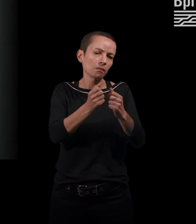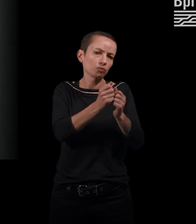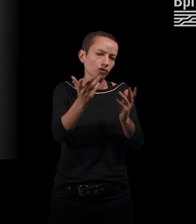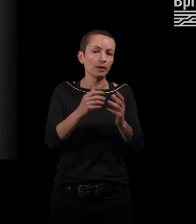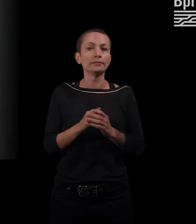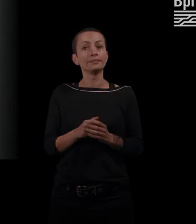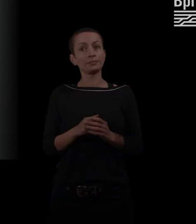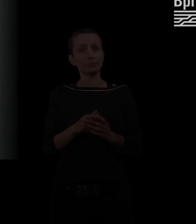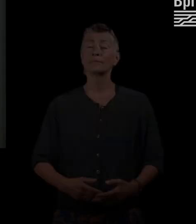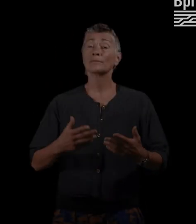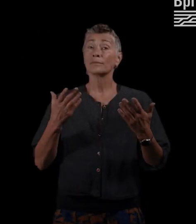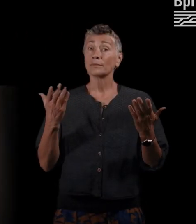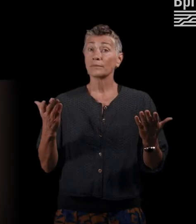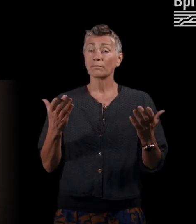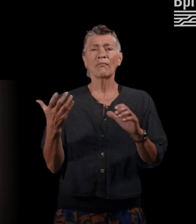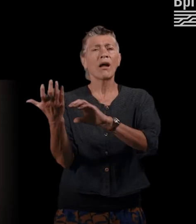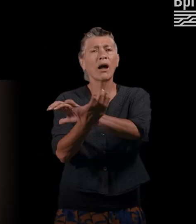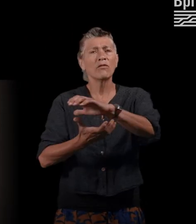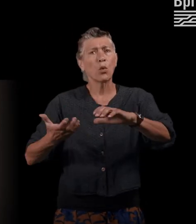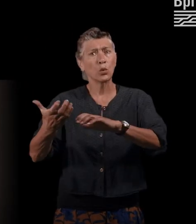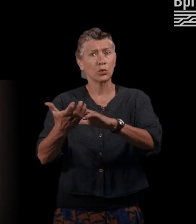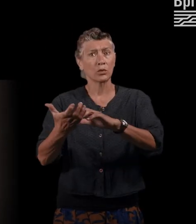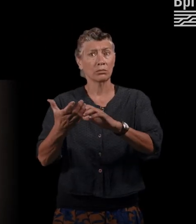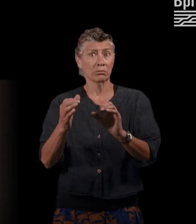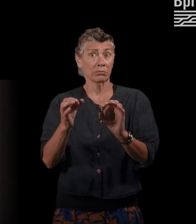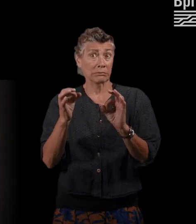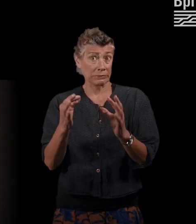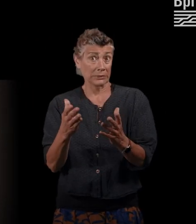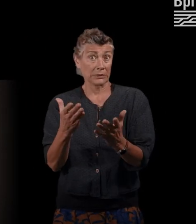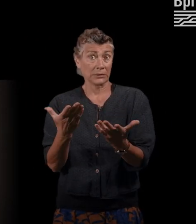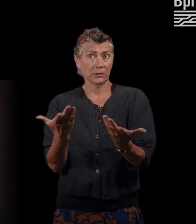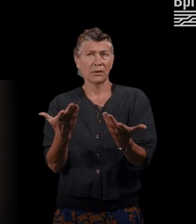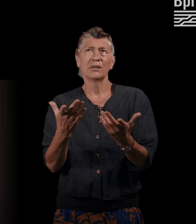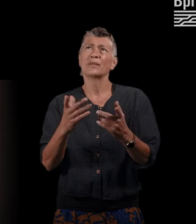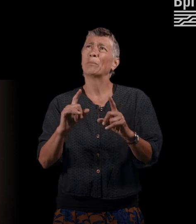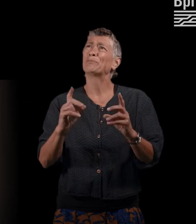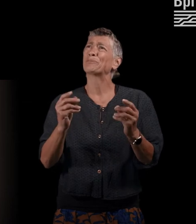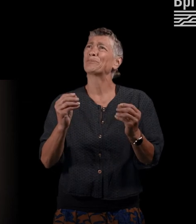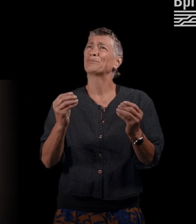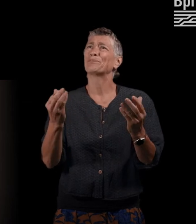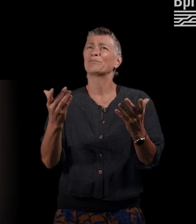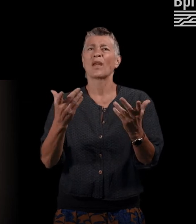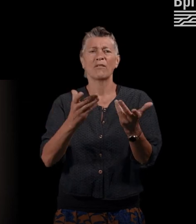raisons. La révolution avait de ça aussi dans le changement, c'est qu'elle n'était plus une révolution avec des